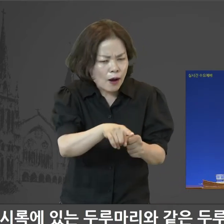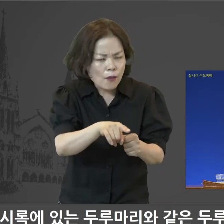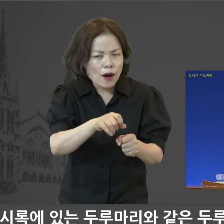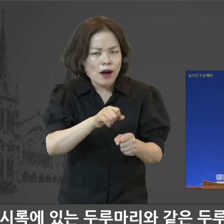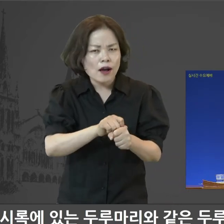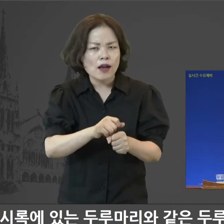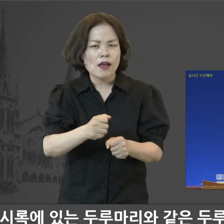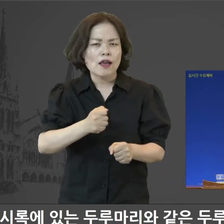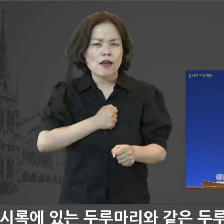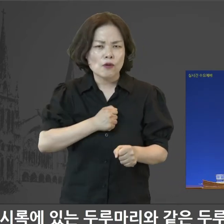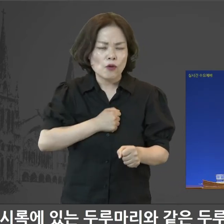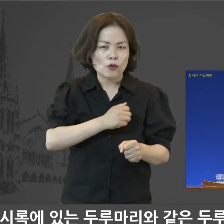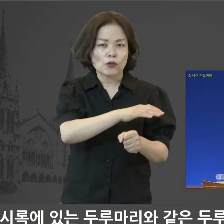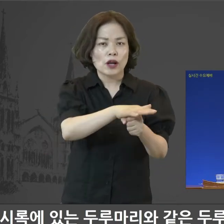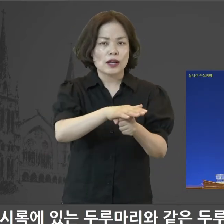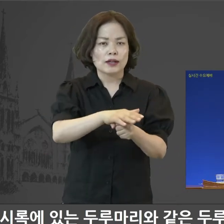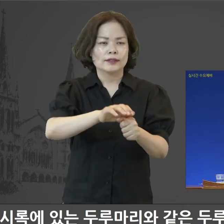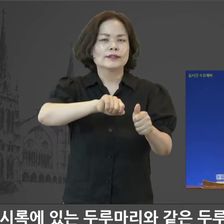재앙.